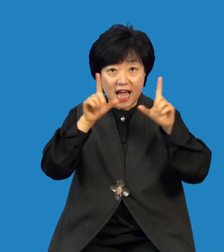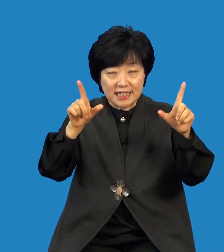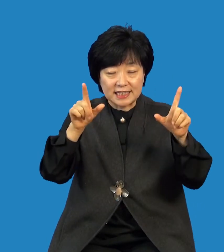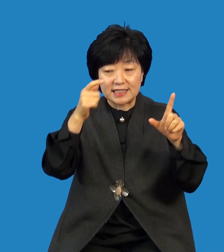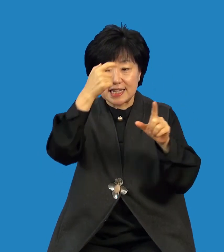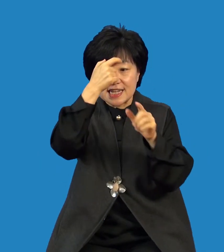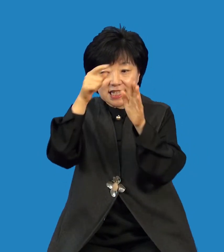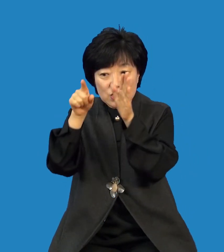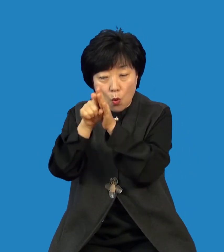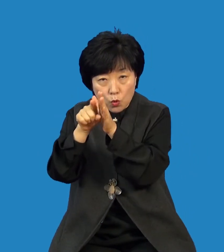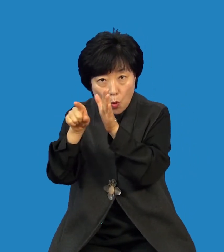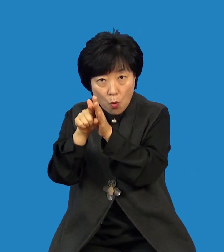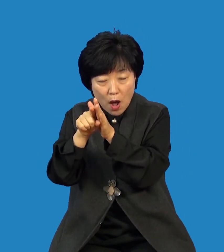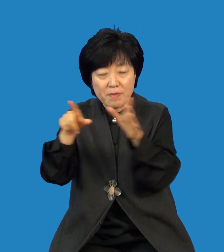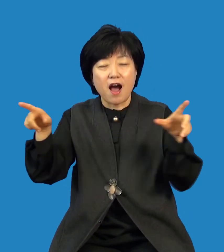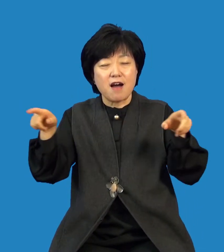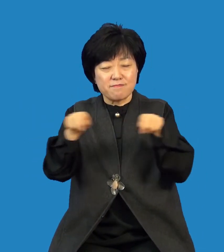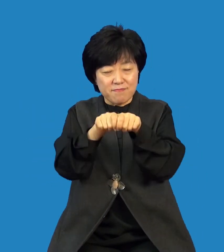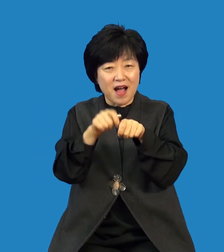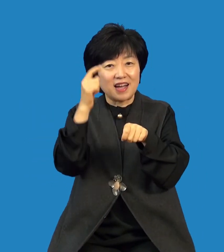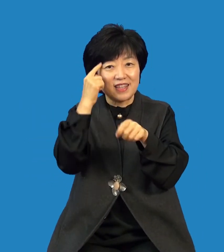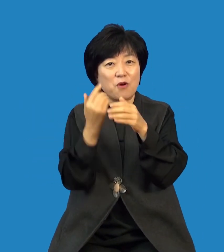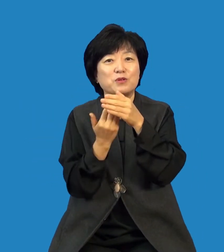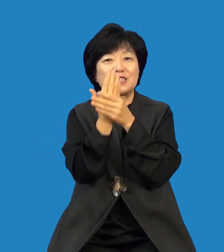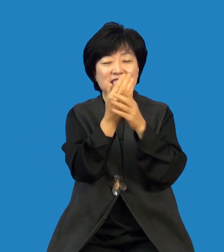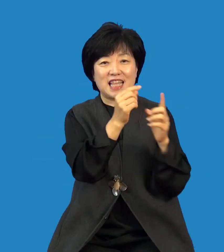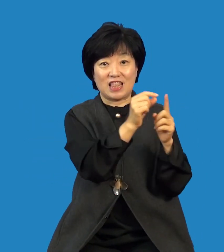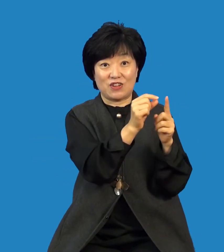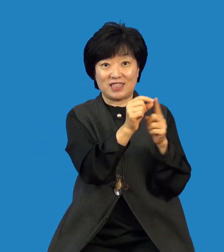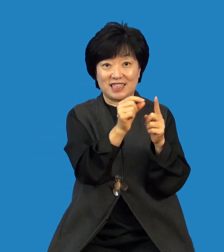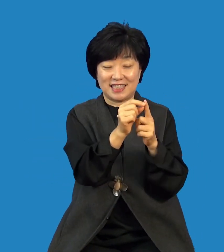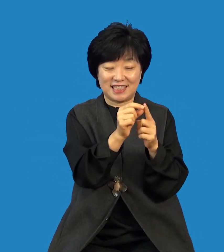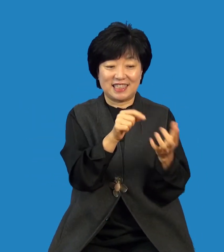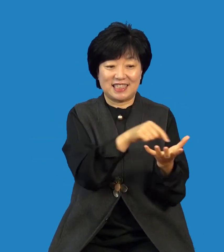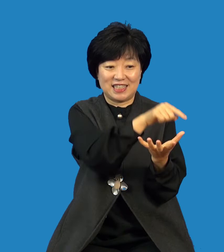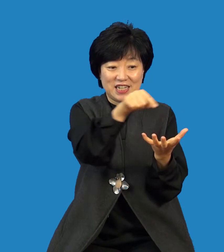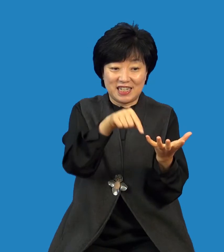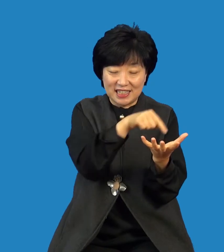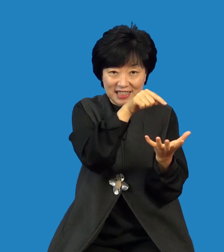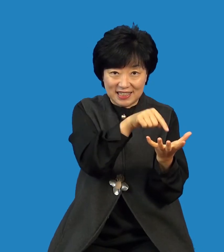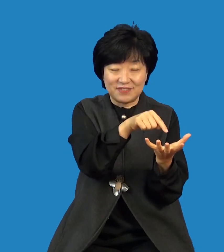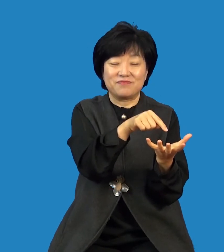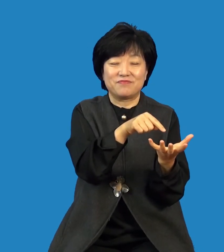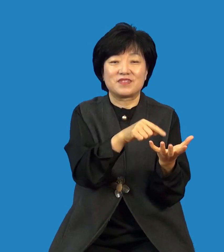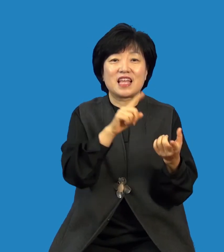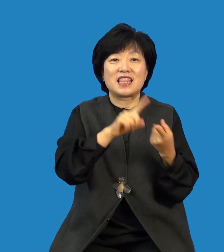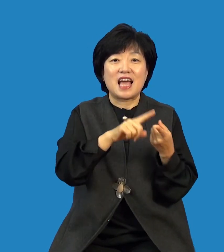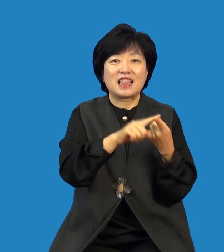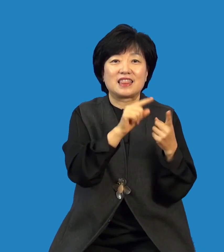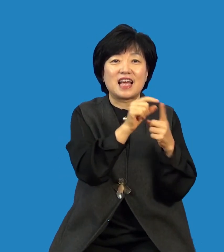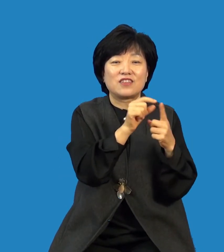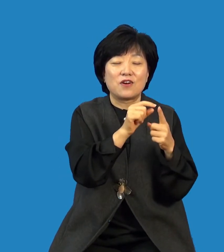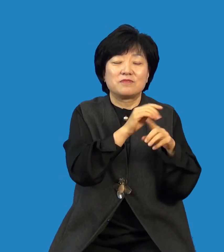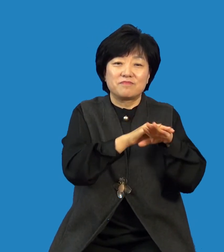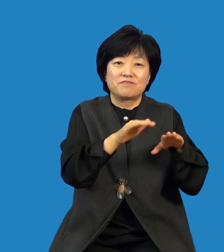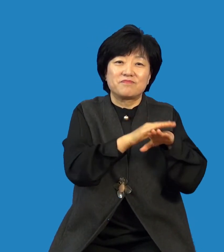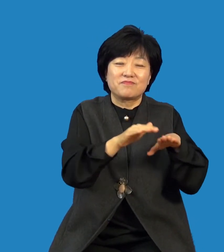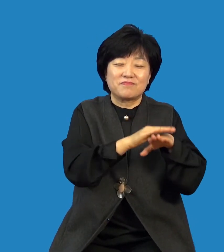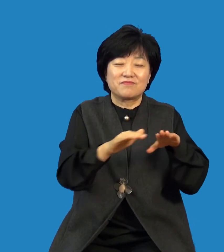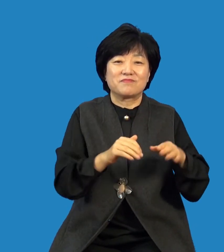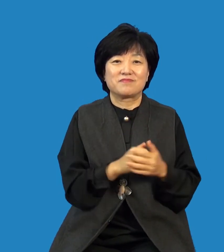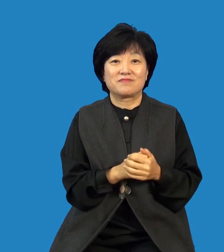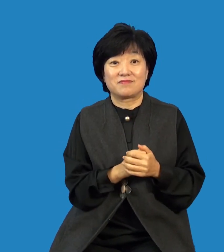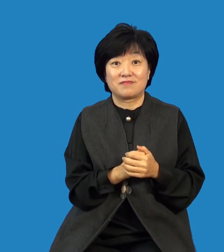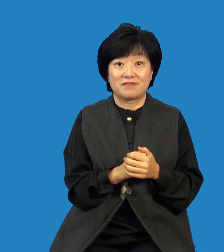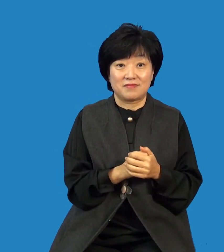하면 떠오르는 단어들, 제가 대충 생각한 것들이 아까 얘기했던 평안이라든지 기쁨이라든지 믿음이라든지 사랑, 감사, 용서, 화해, 정의 뭐 이런